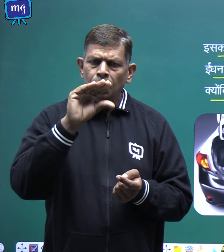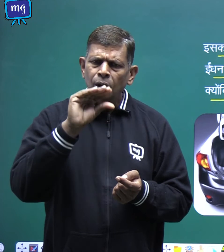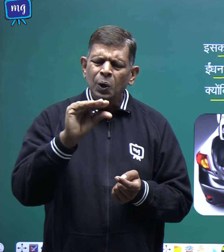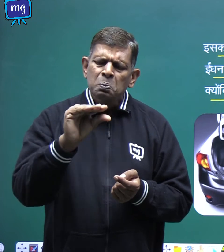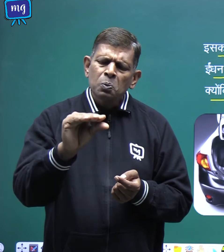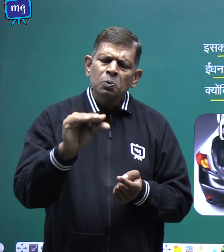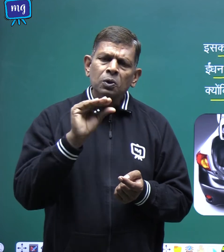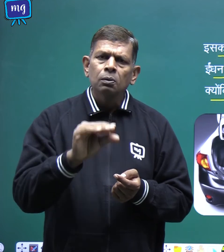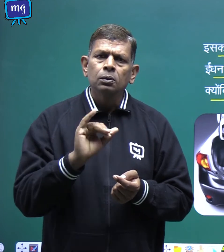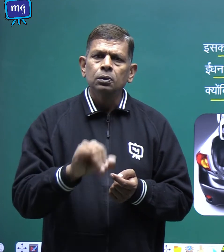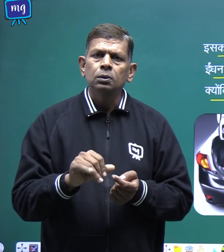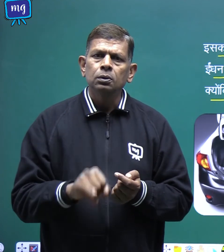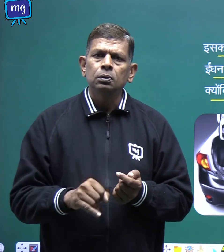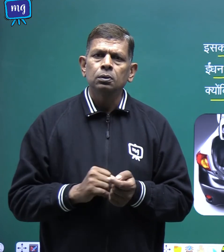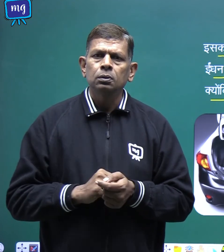है।